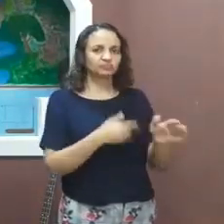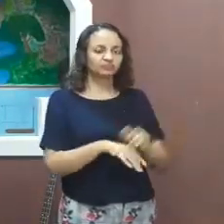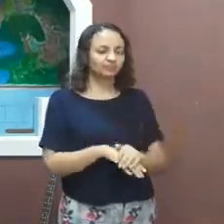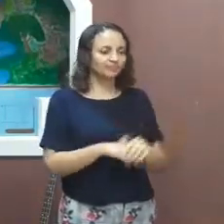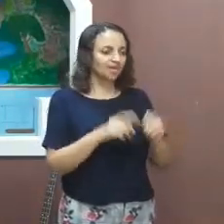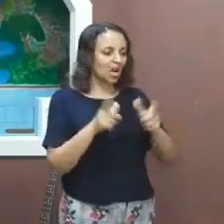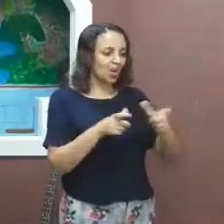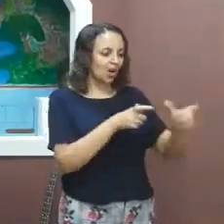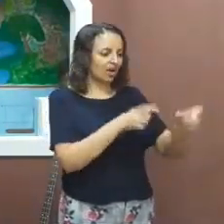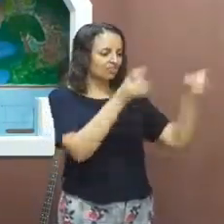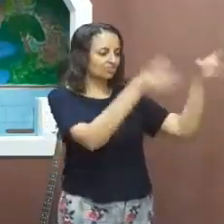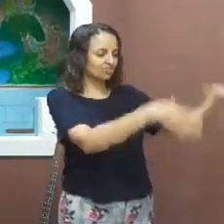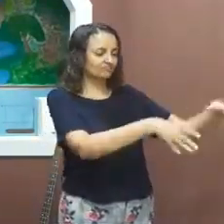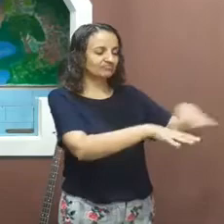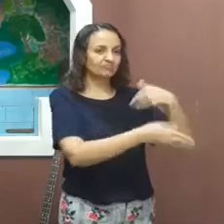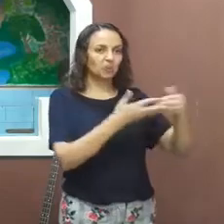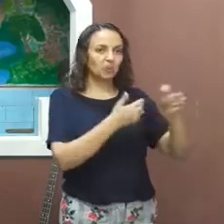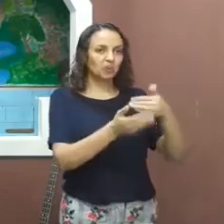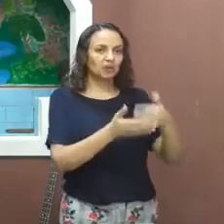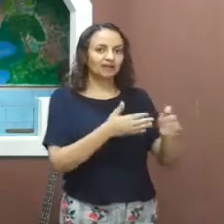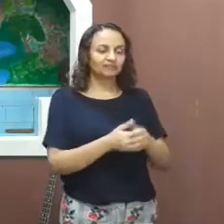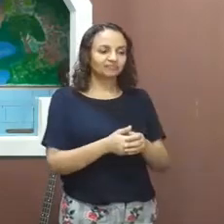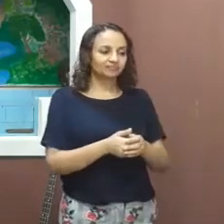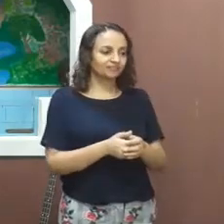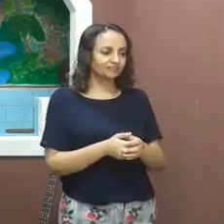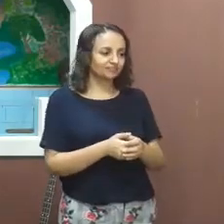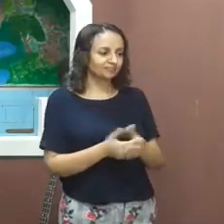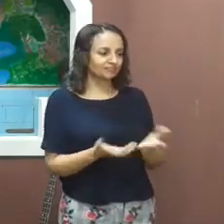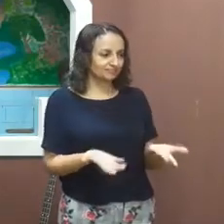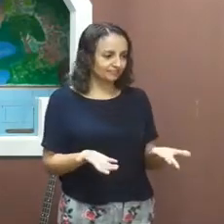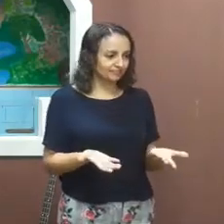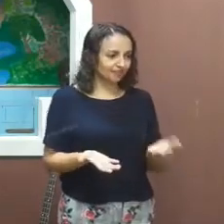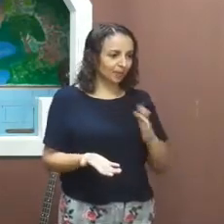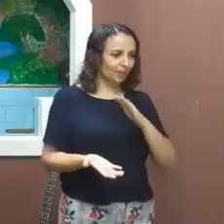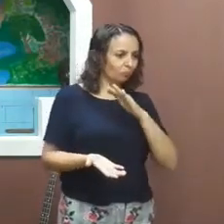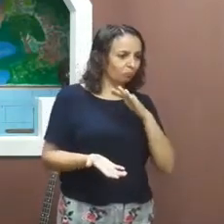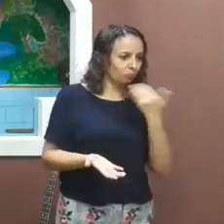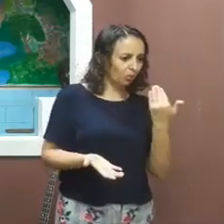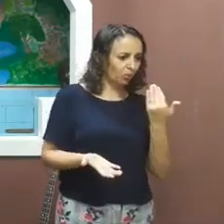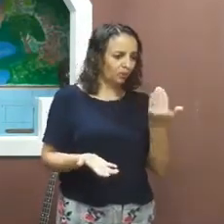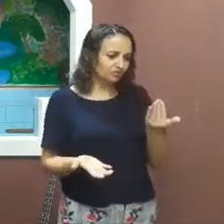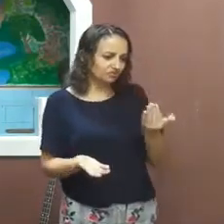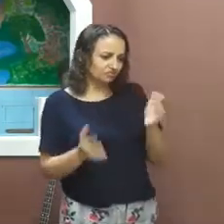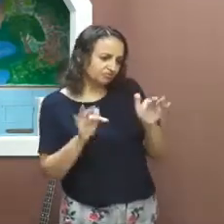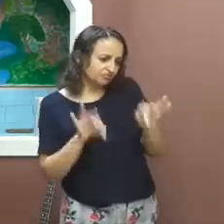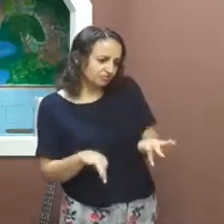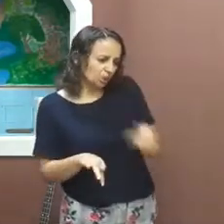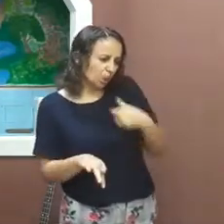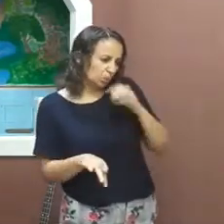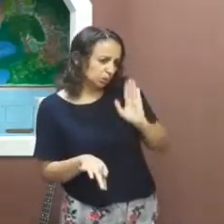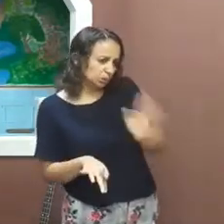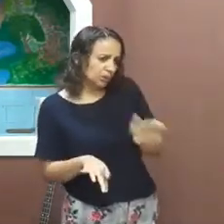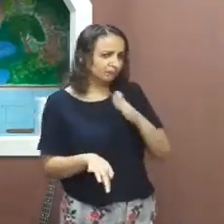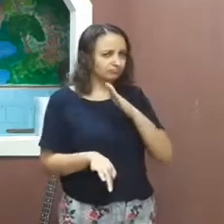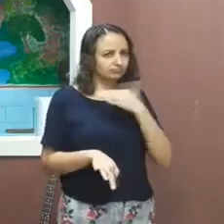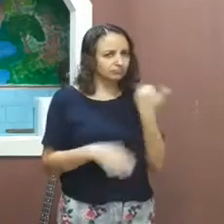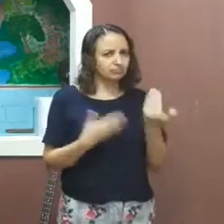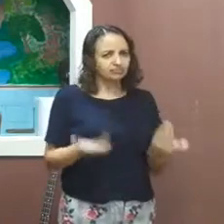Joga em algum lugar aí. Serve de adulto ou não, morre a planta, vai saber. Mas eu jogo ali mesmo, não interessa.